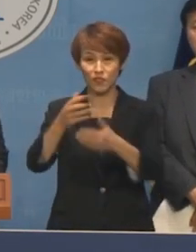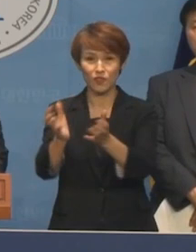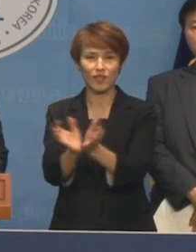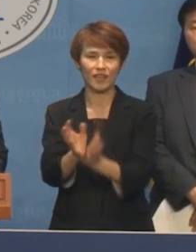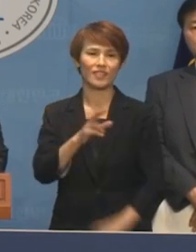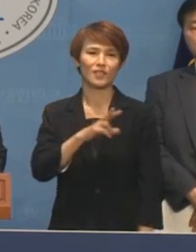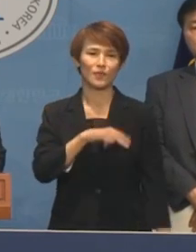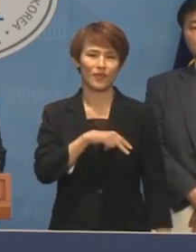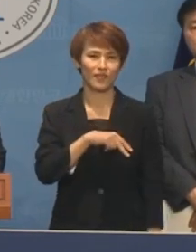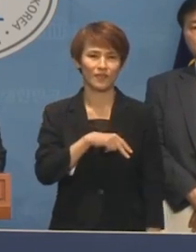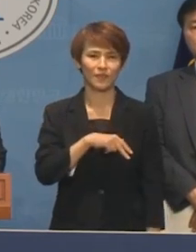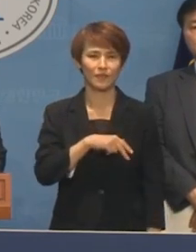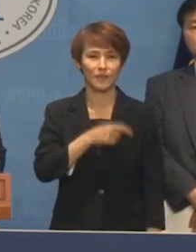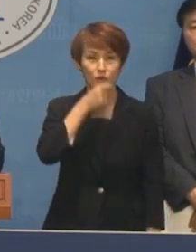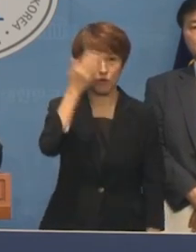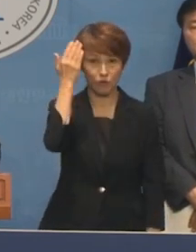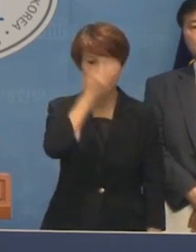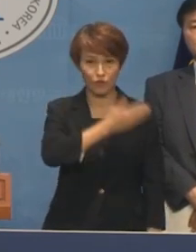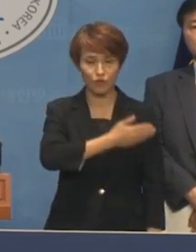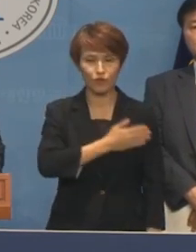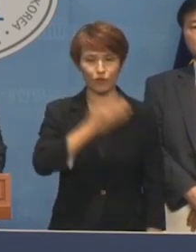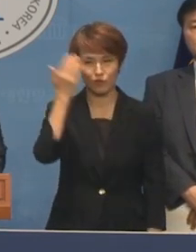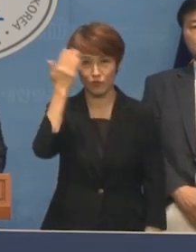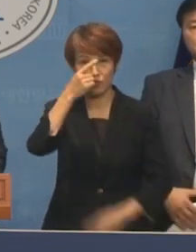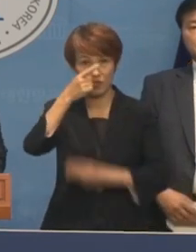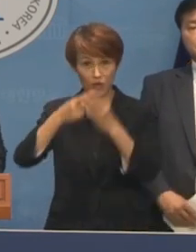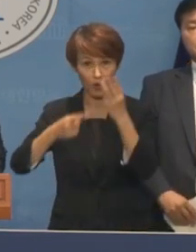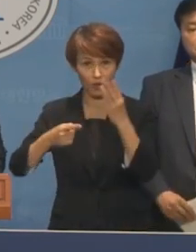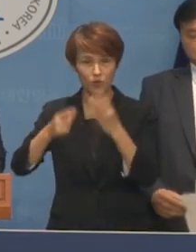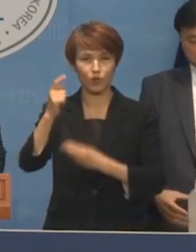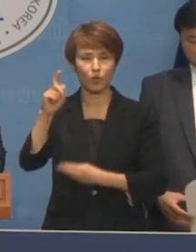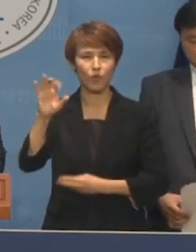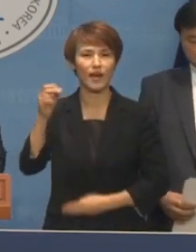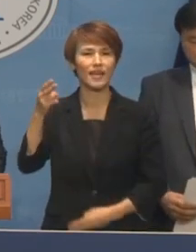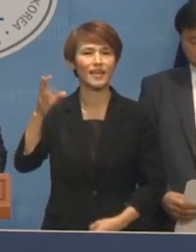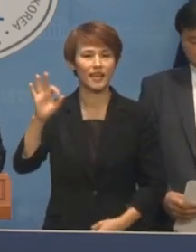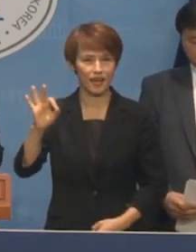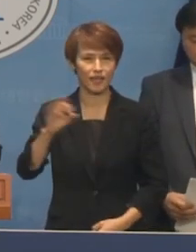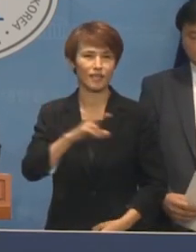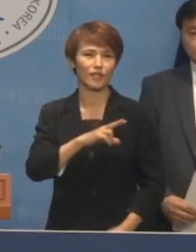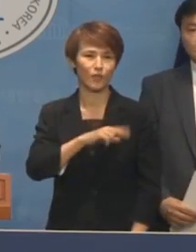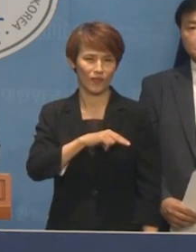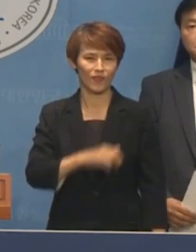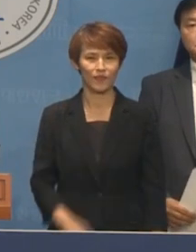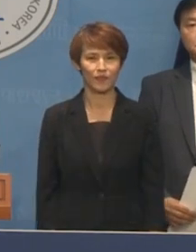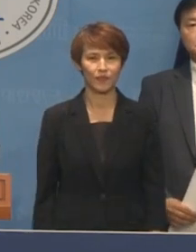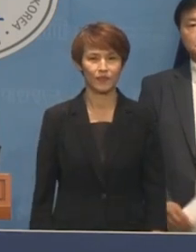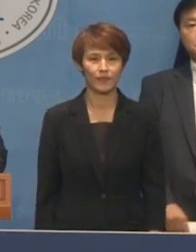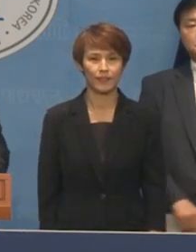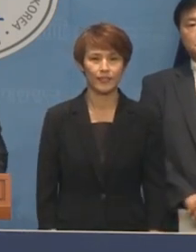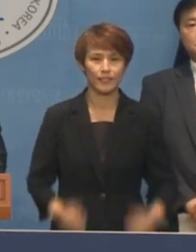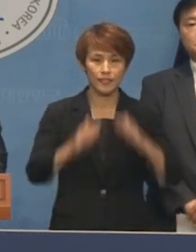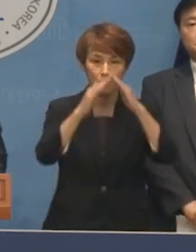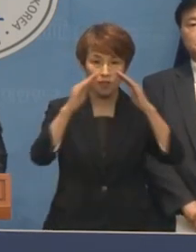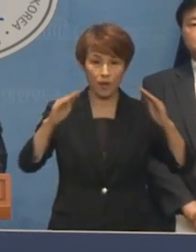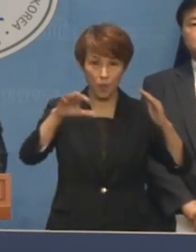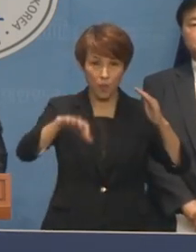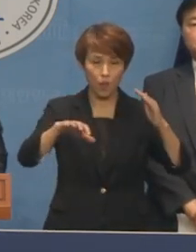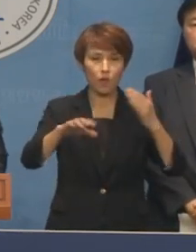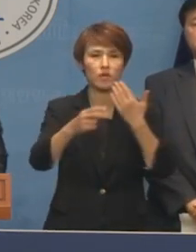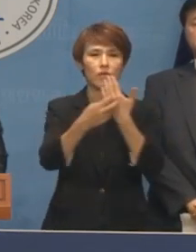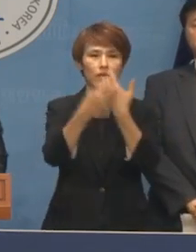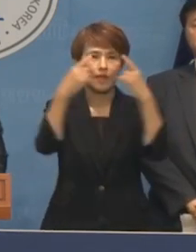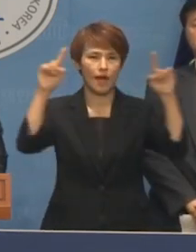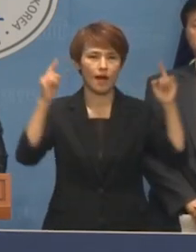광양 국회의원들인데 전남권 국립의대 신설과 관련돼서 저희가 좀 4명이